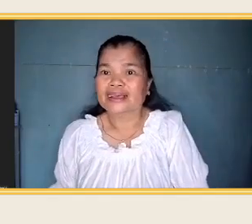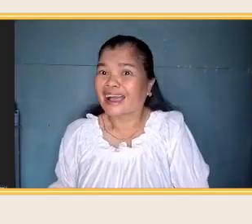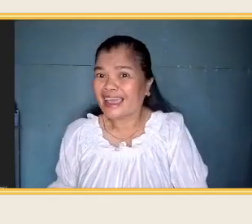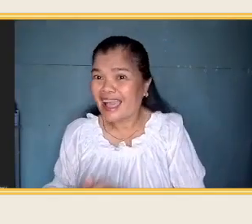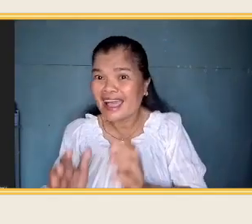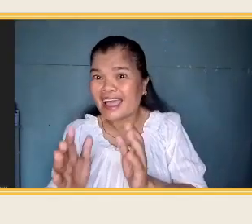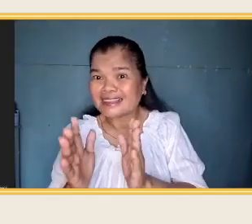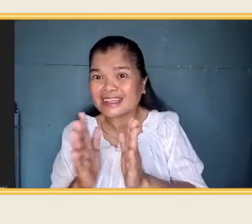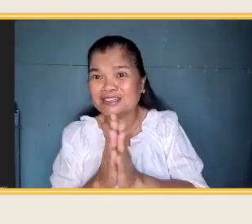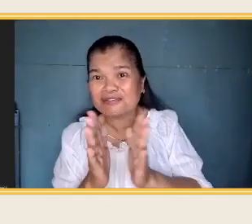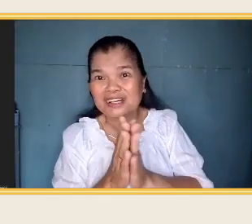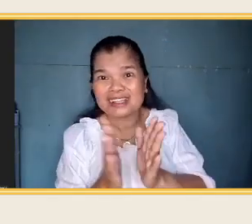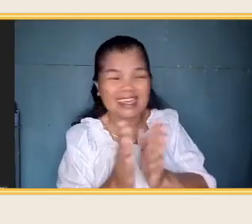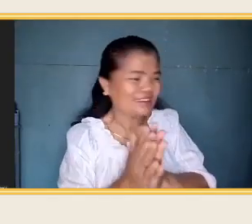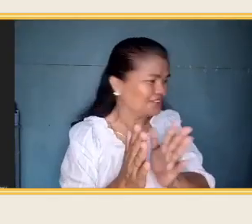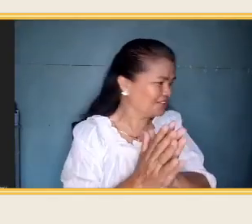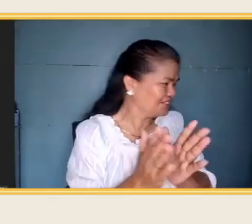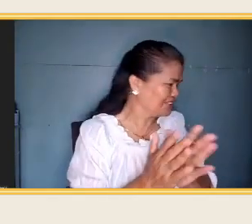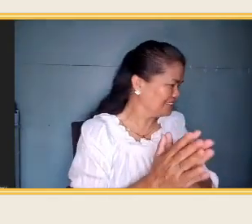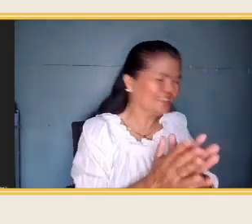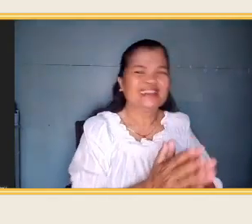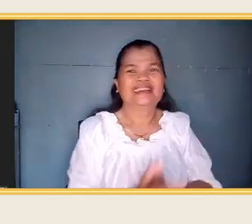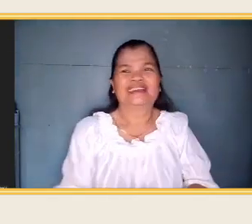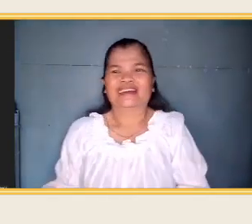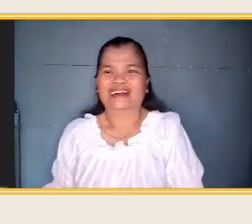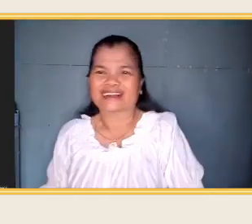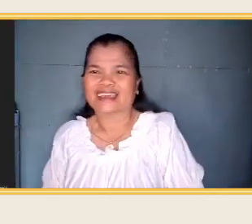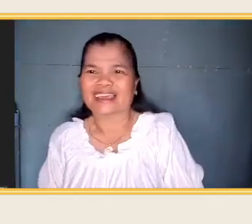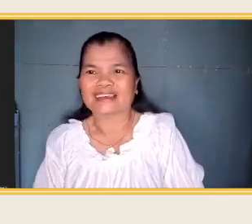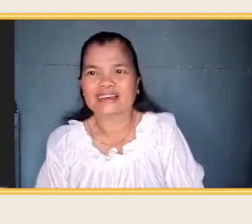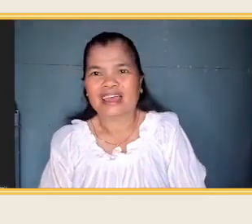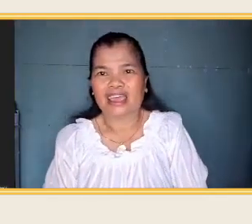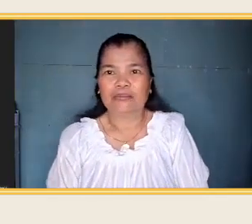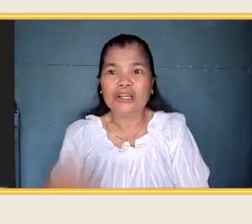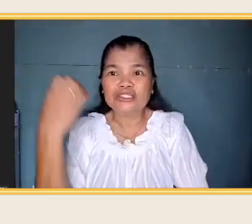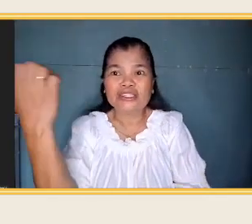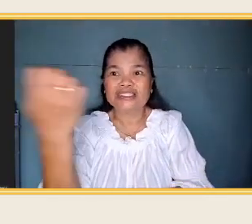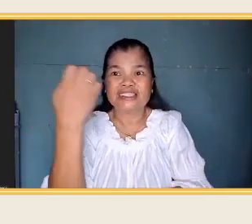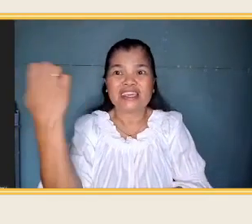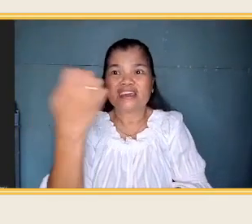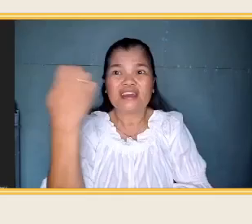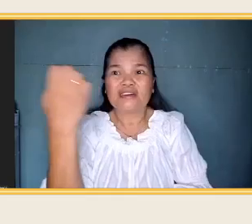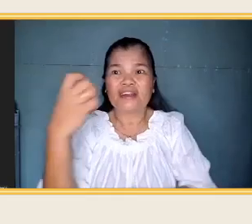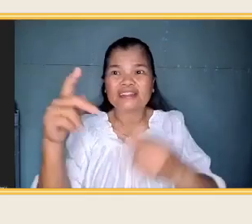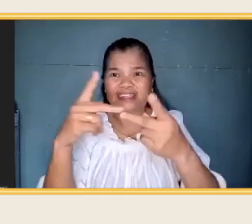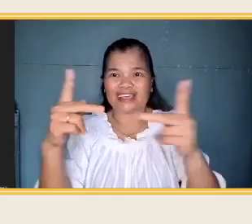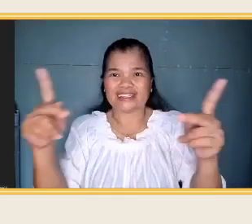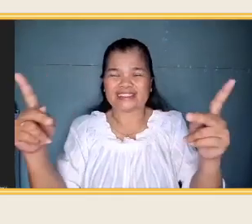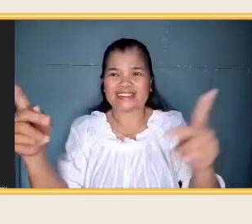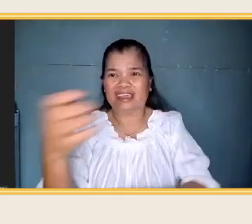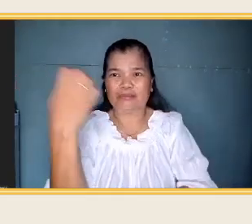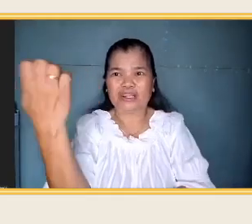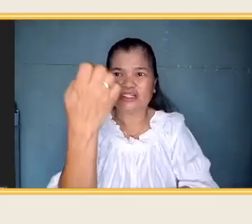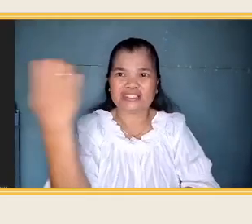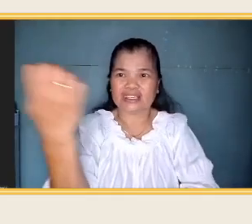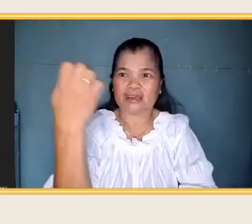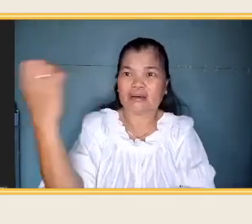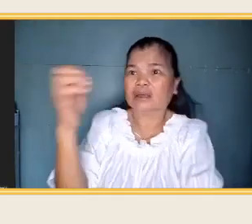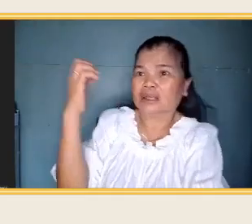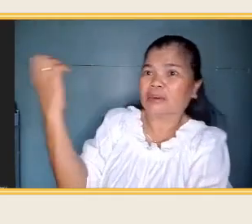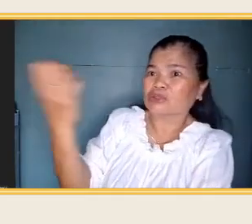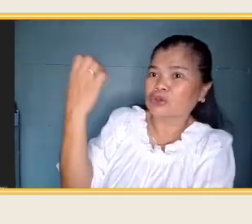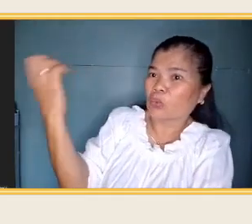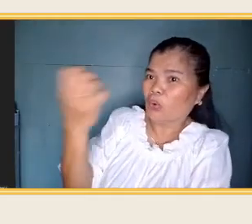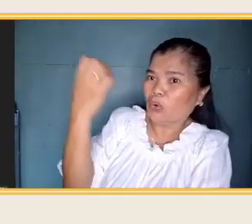Okay. Ayan, session 4 na tayo. Okay. Emergency phrases.